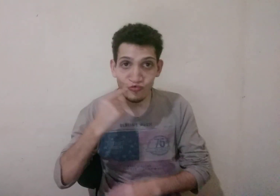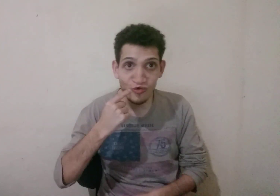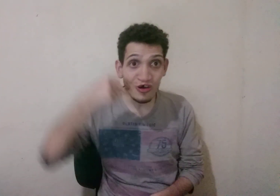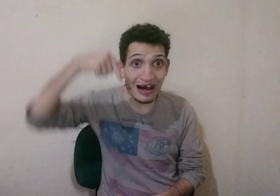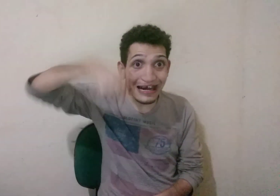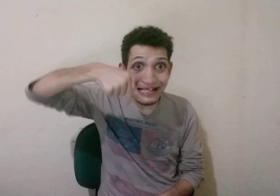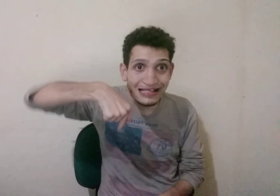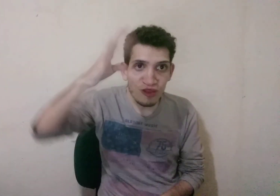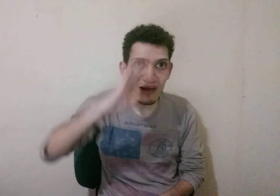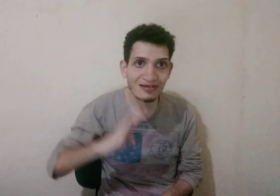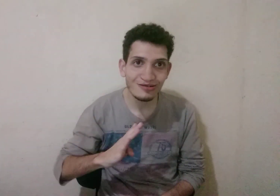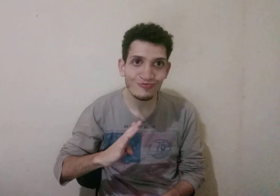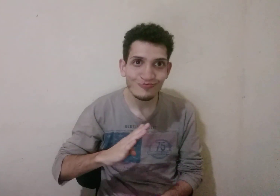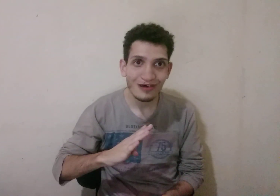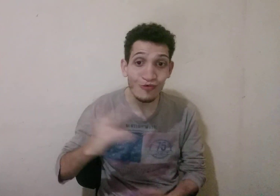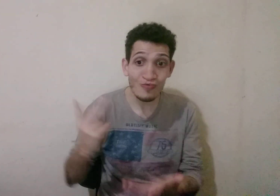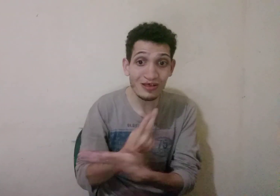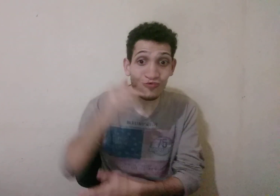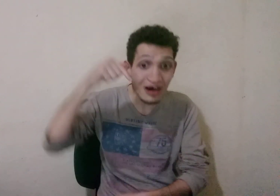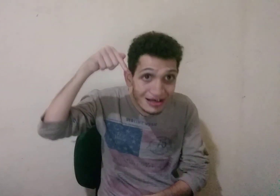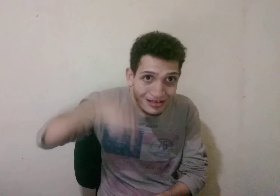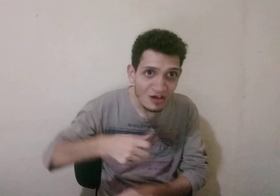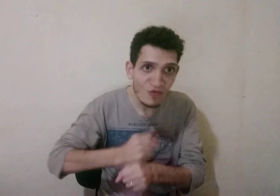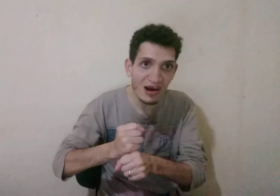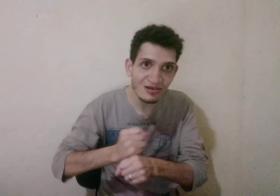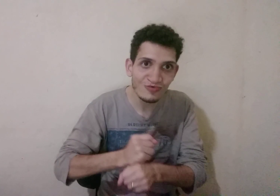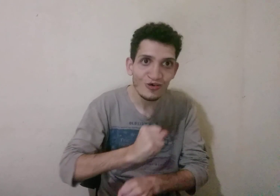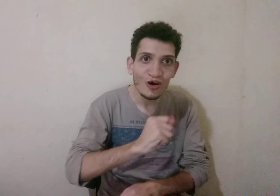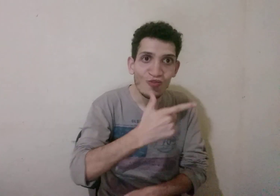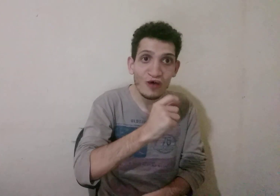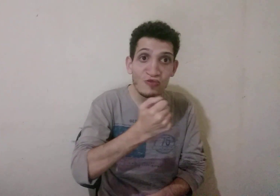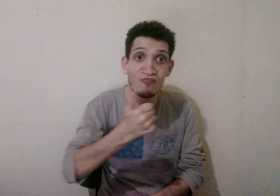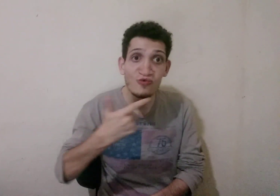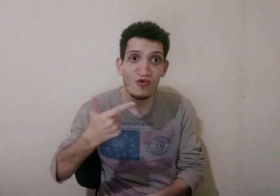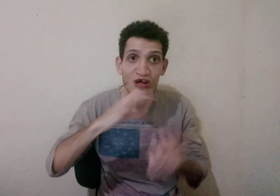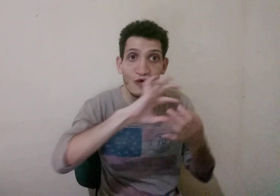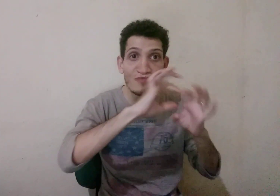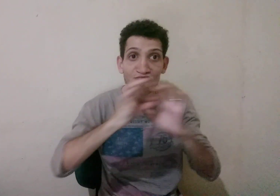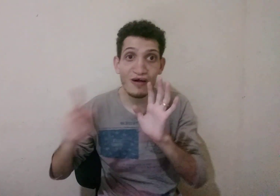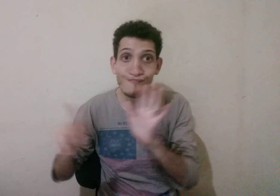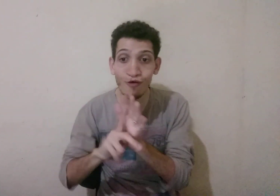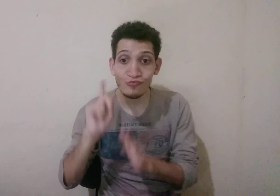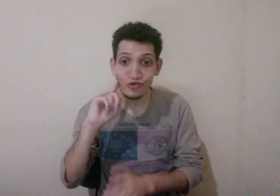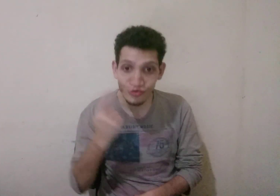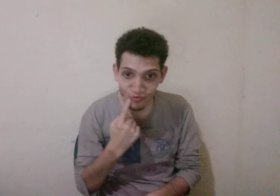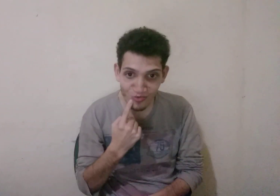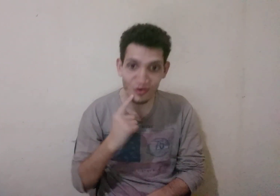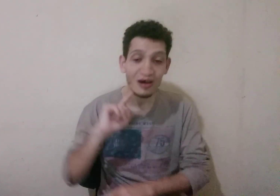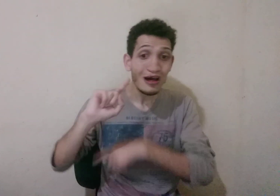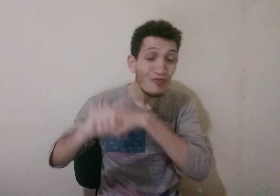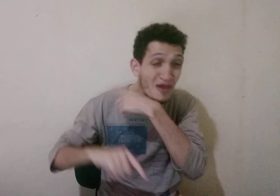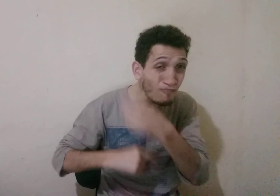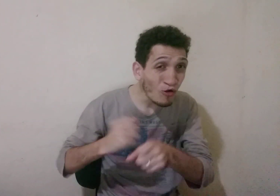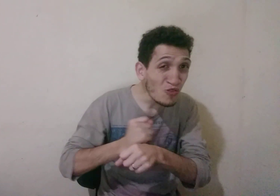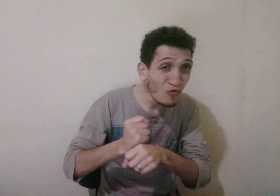surdos, aqui no Brasil, a pessoa, aqui no Brasil, no ano de 2002, a Olimpíada própria de surdos. Depois do